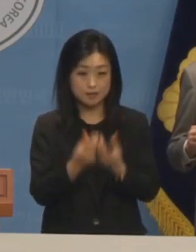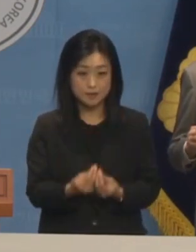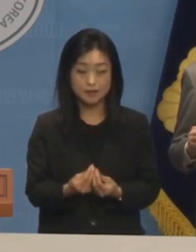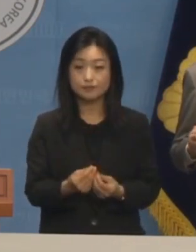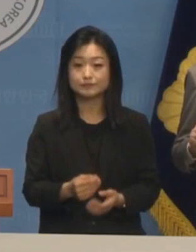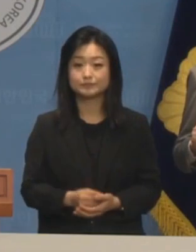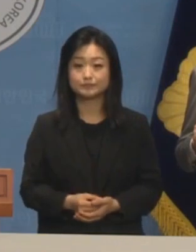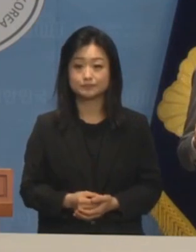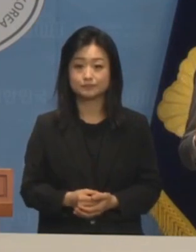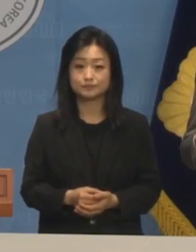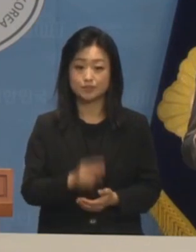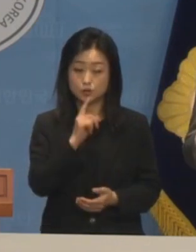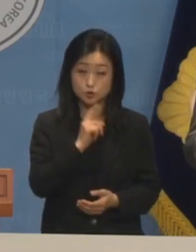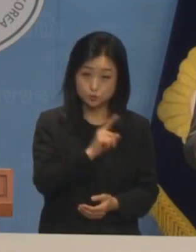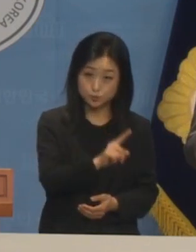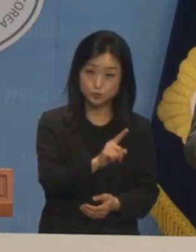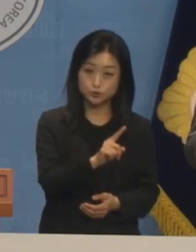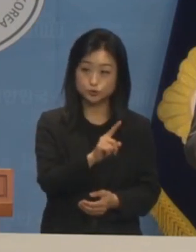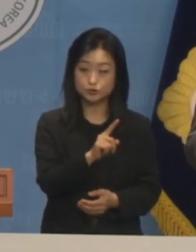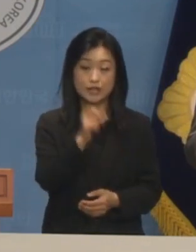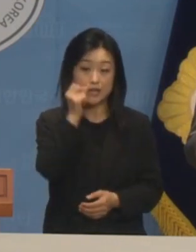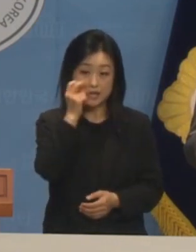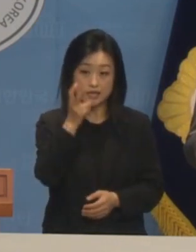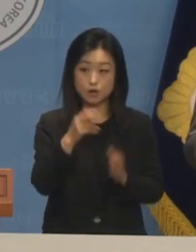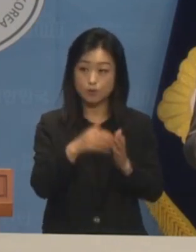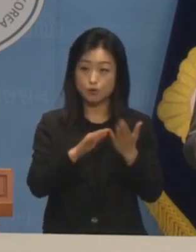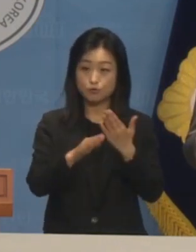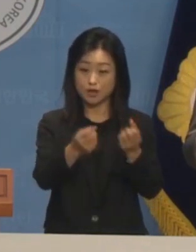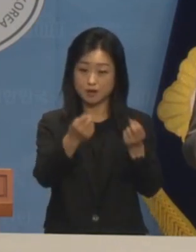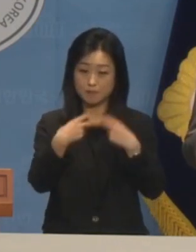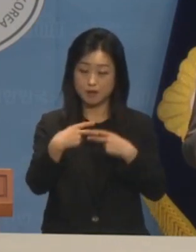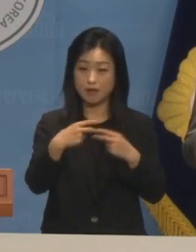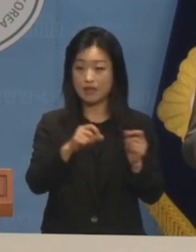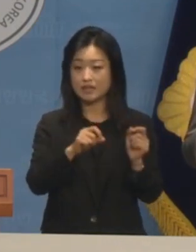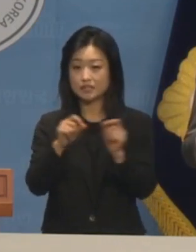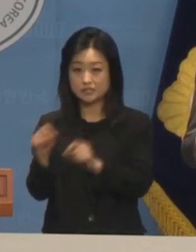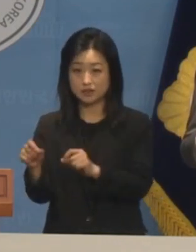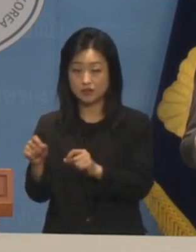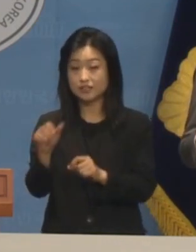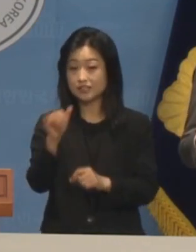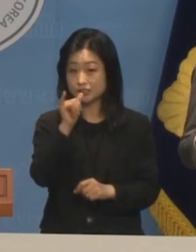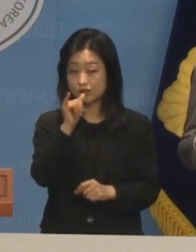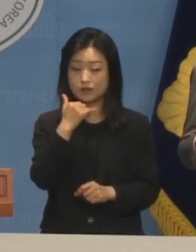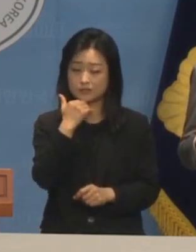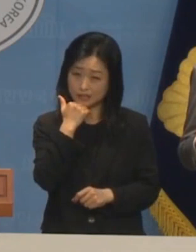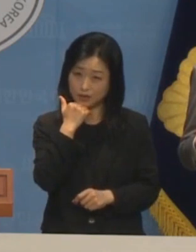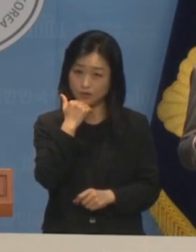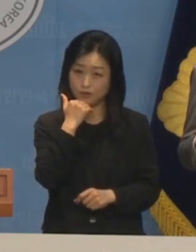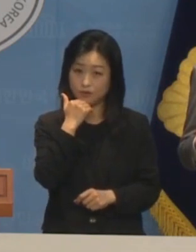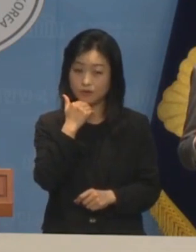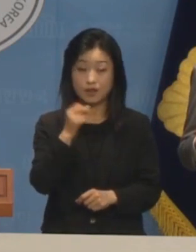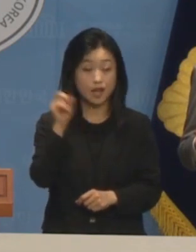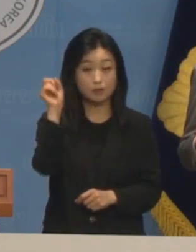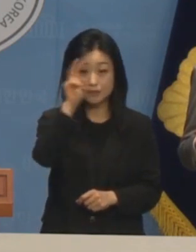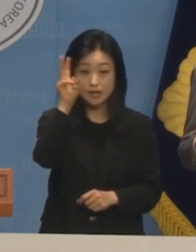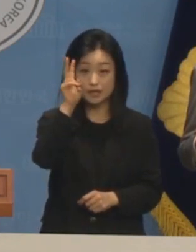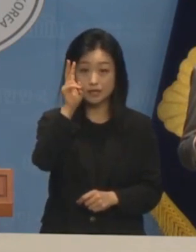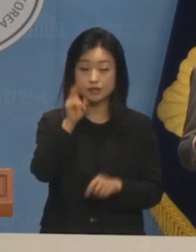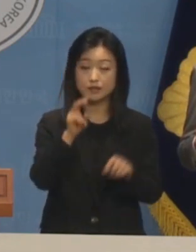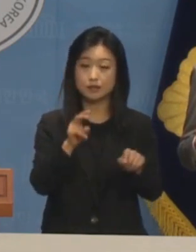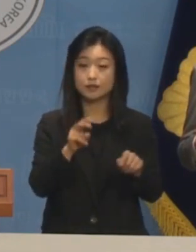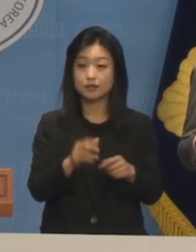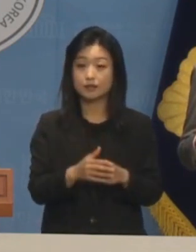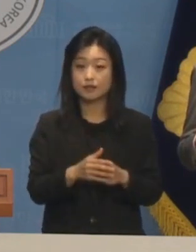들면은 주문하고 2개월이 지나도록 배송 지연이라고 표시가 되어서 기다렸는데 갑자기